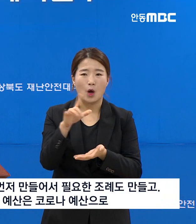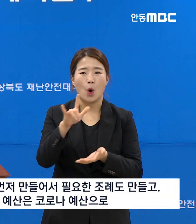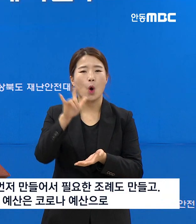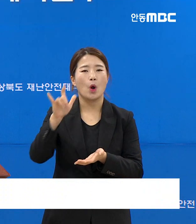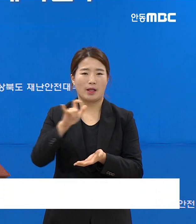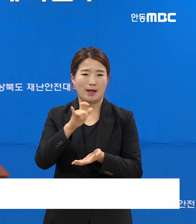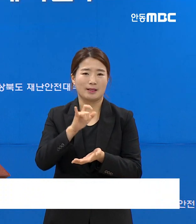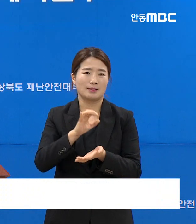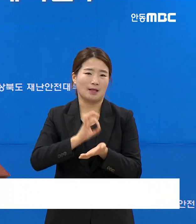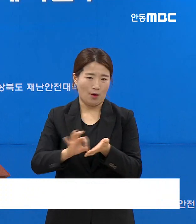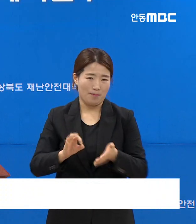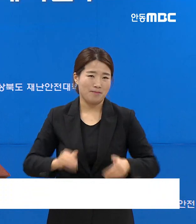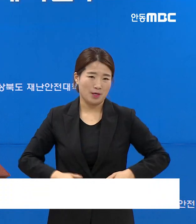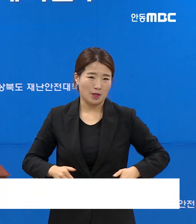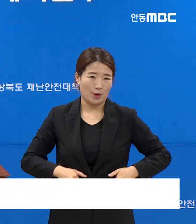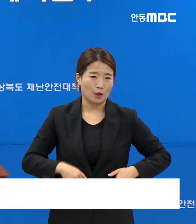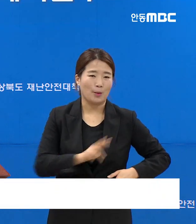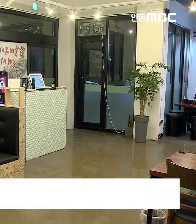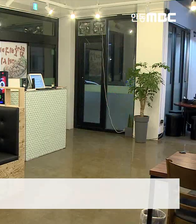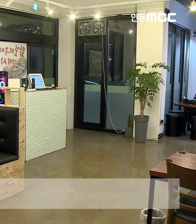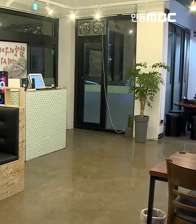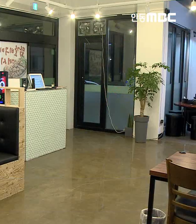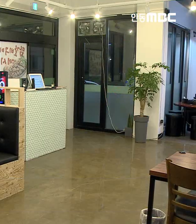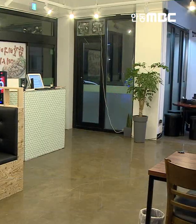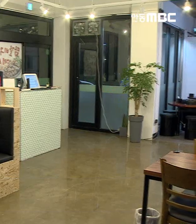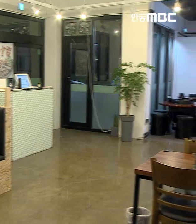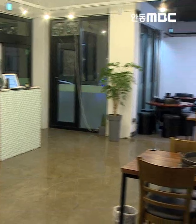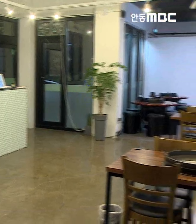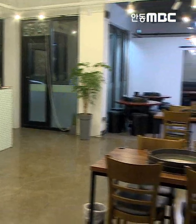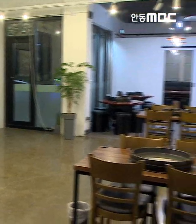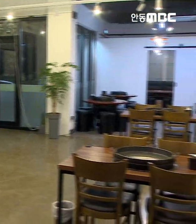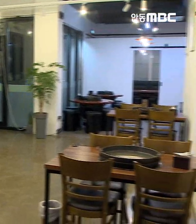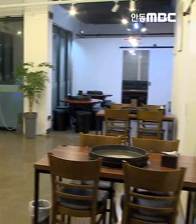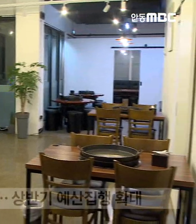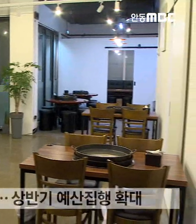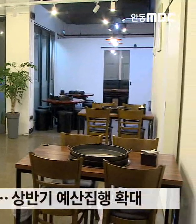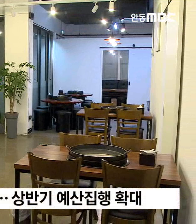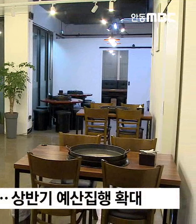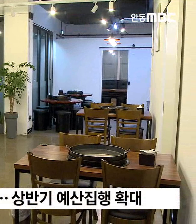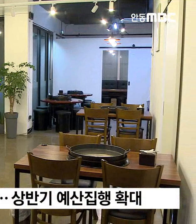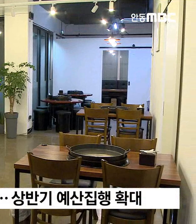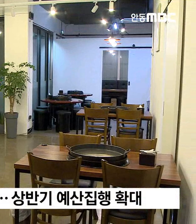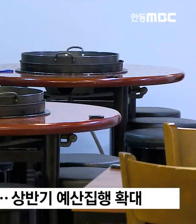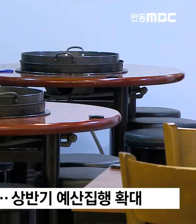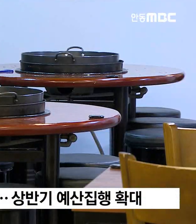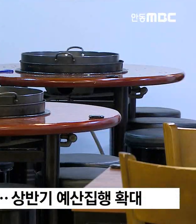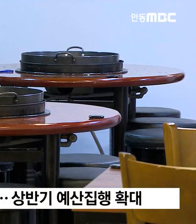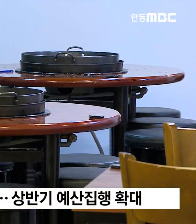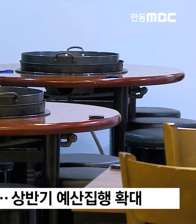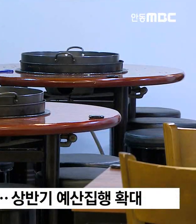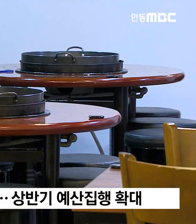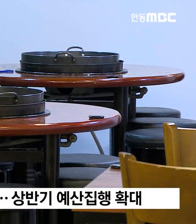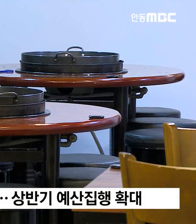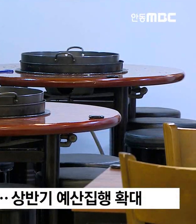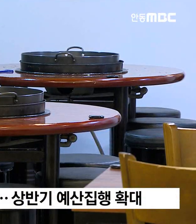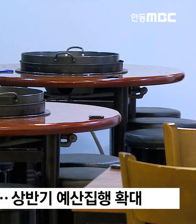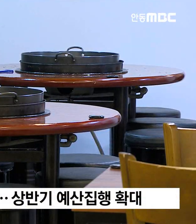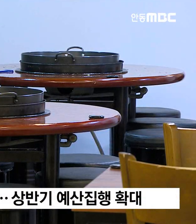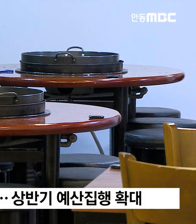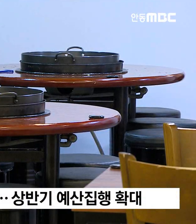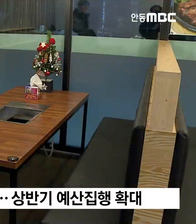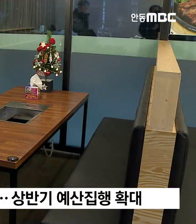코로나 예산으로 돌려서 쓰겠다는 말씀을 드립니다. 지자체들도 지역경기 활성화를 위해 자체 추경